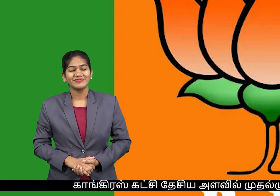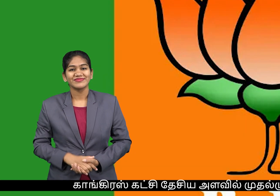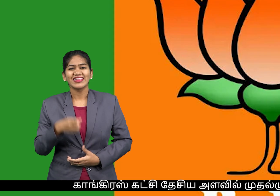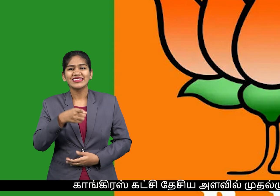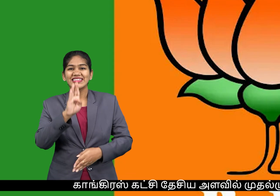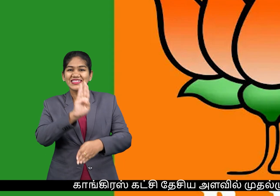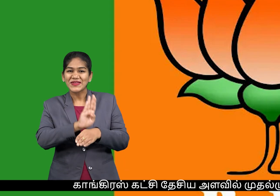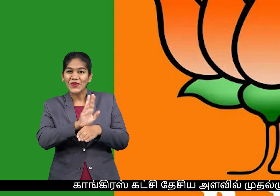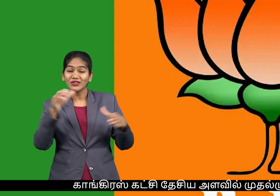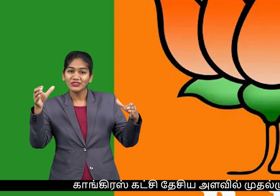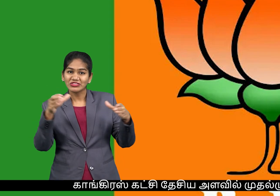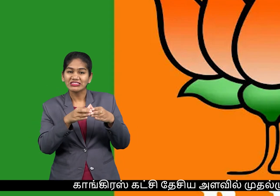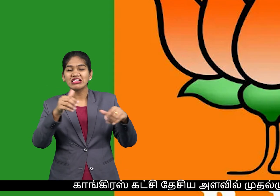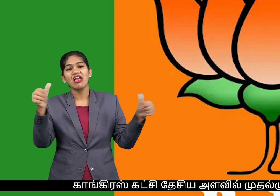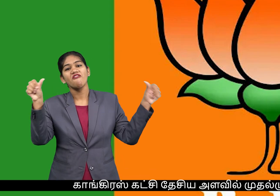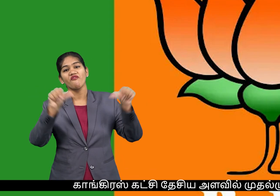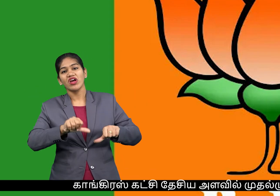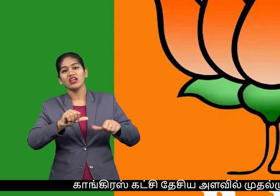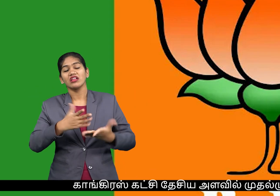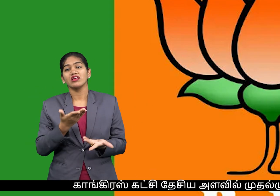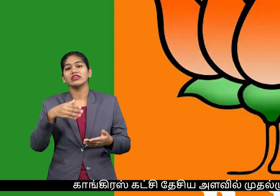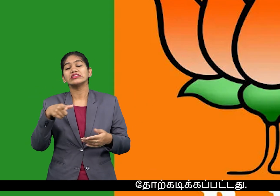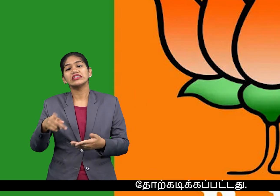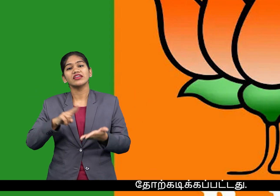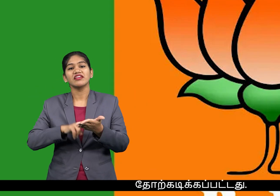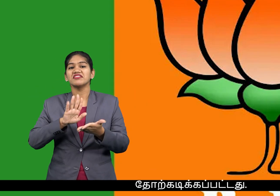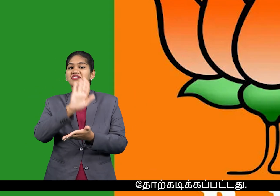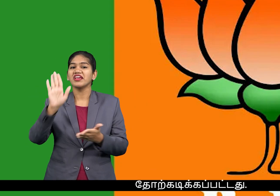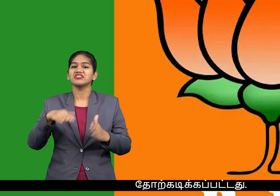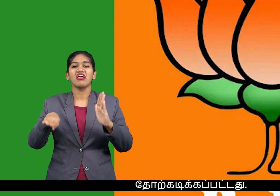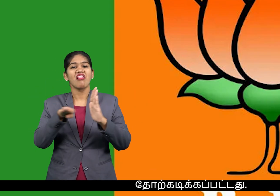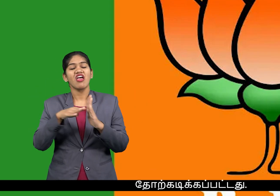காங்கிரஸ் கட்சி தேசிய அளவில் முதல் முறையாக தோற்கடிக்கப்பட்டது.